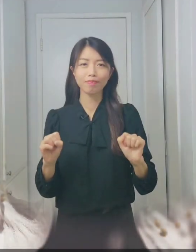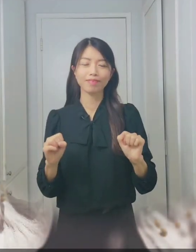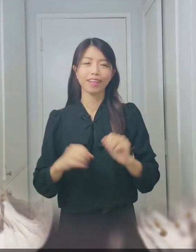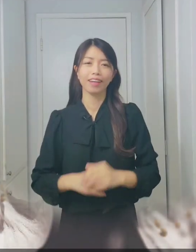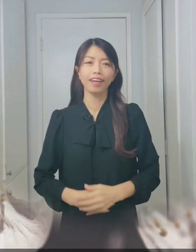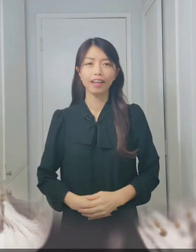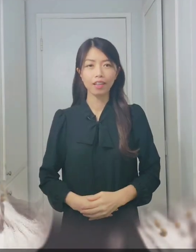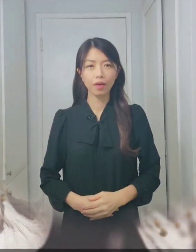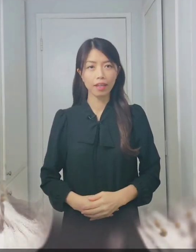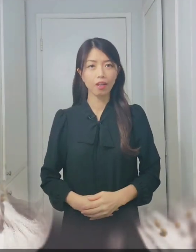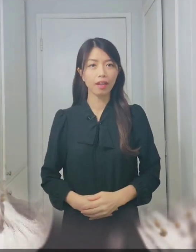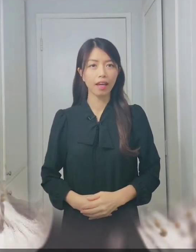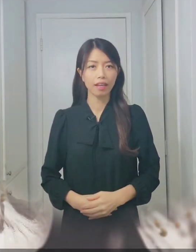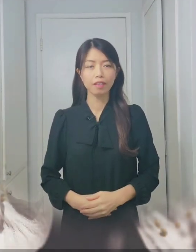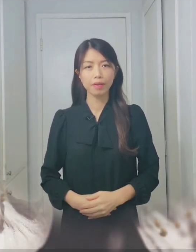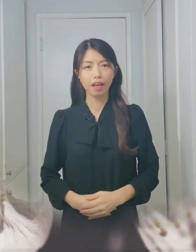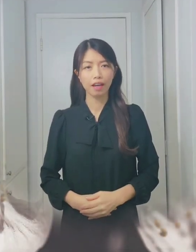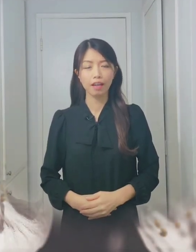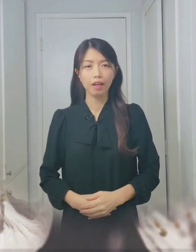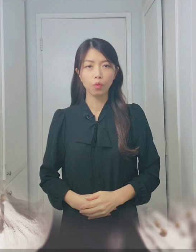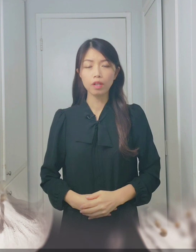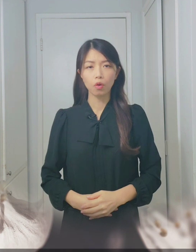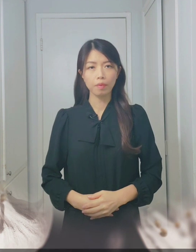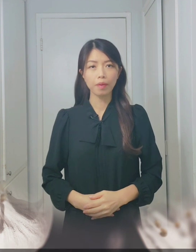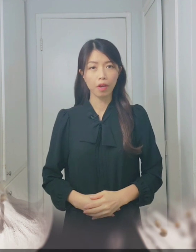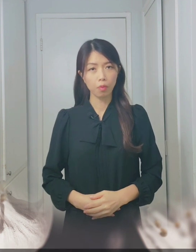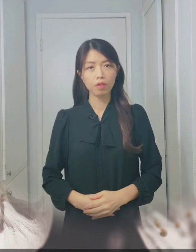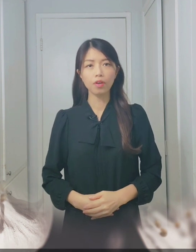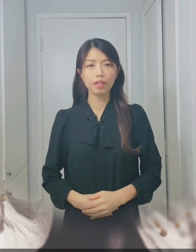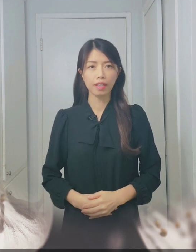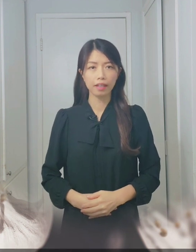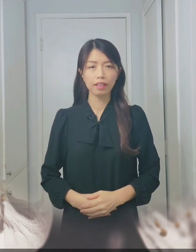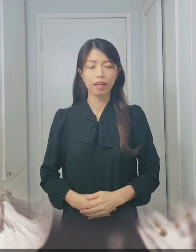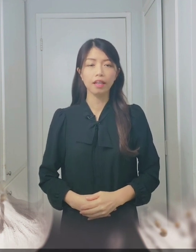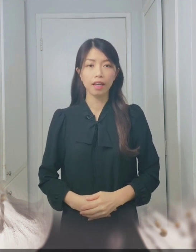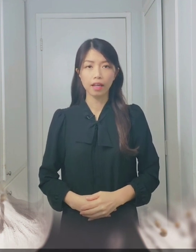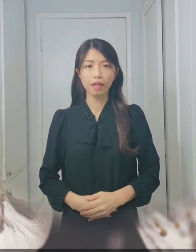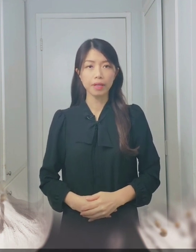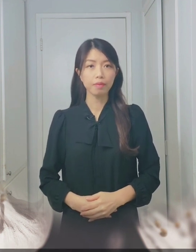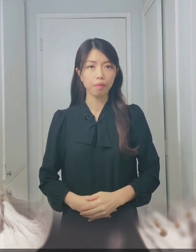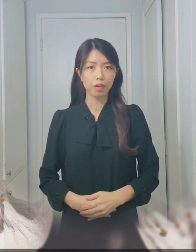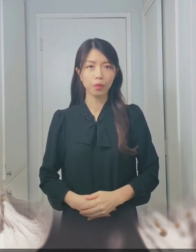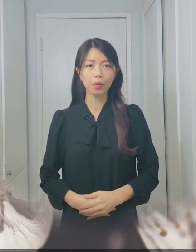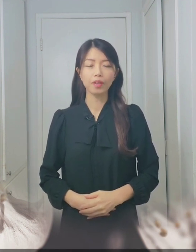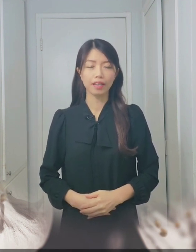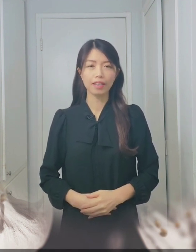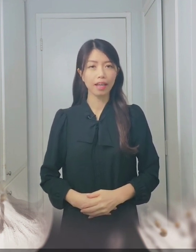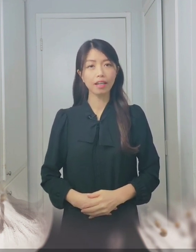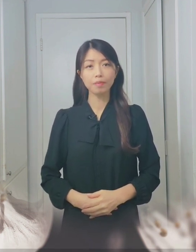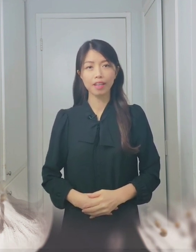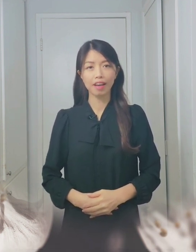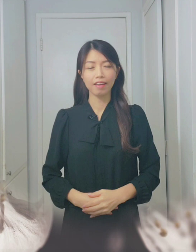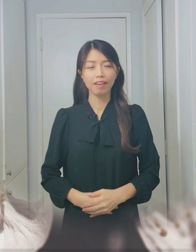안녕하세요. 아테리아 채널의 다이앤입니다. 오늘 저와 함께 배워볼 수어 찬양은 대단한 믿음 없어도